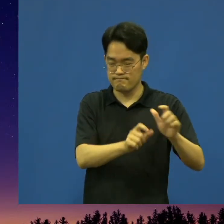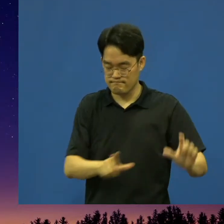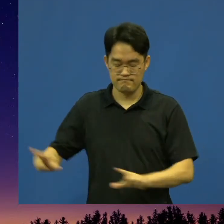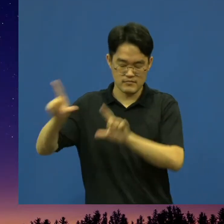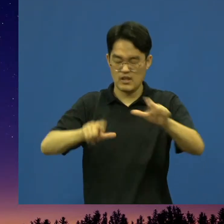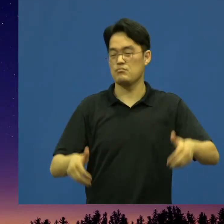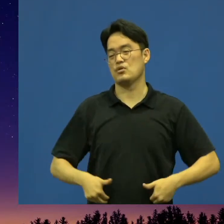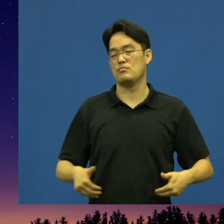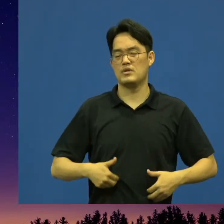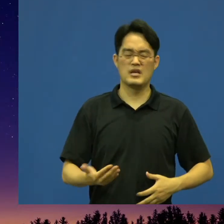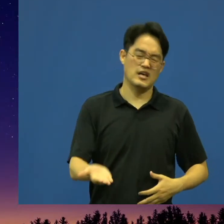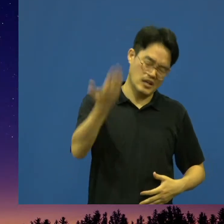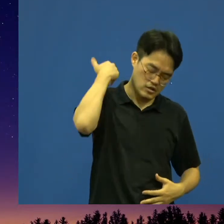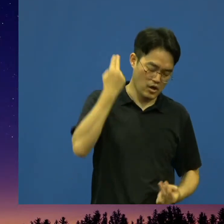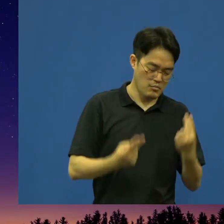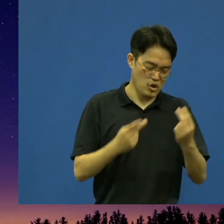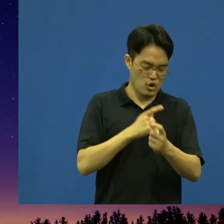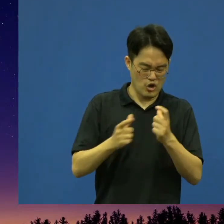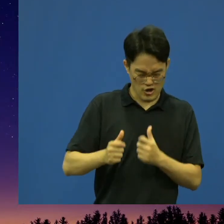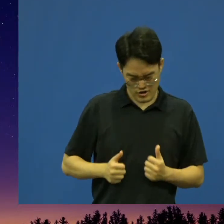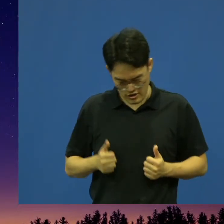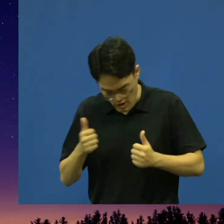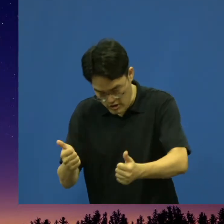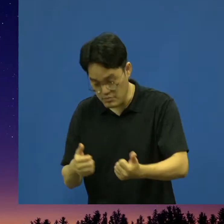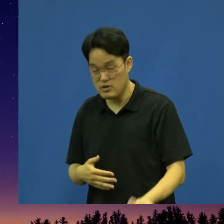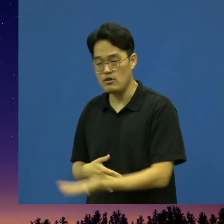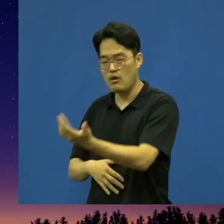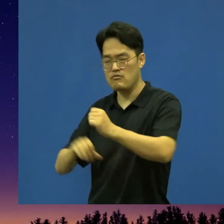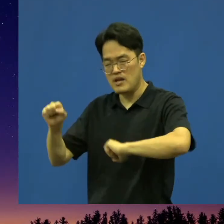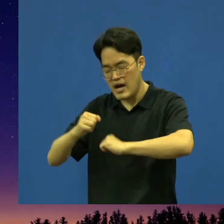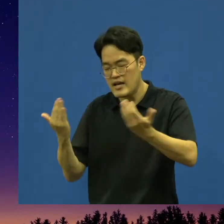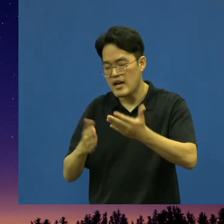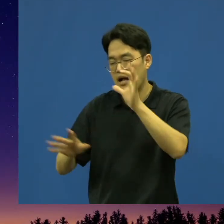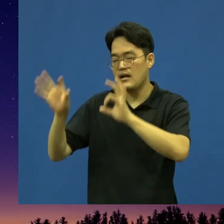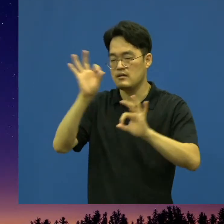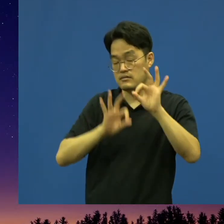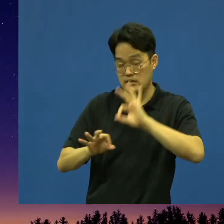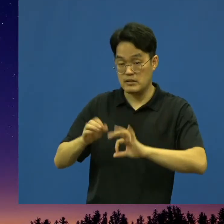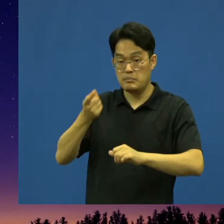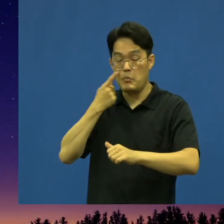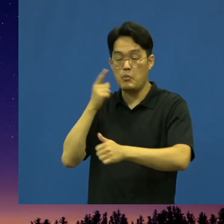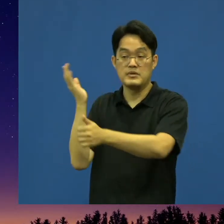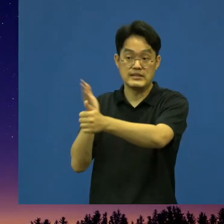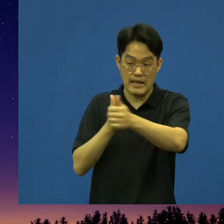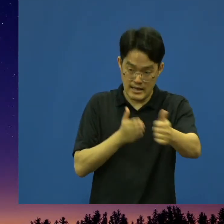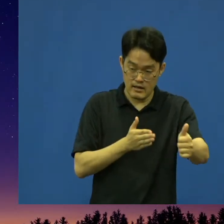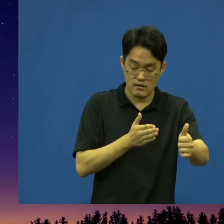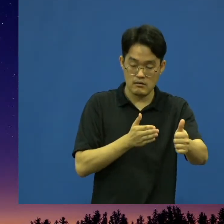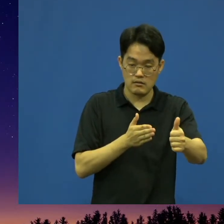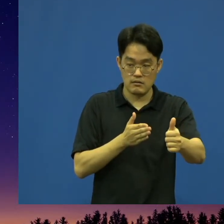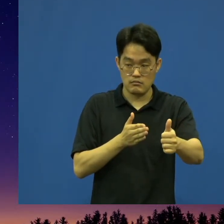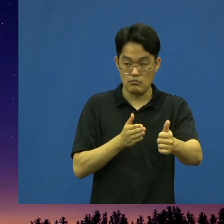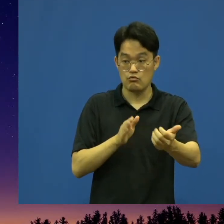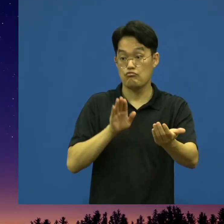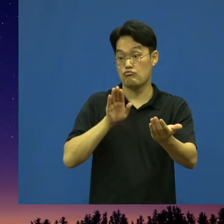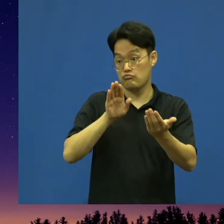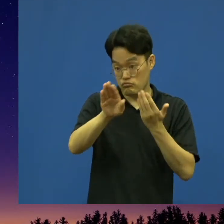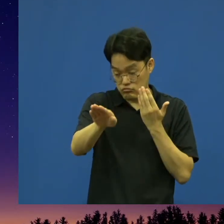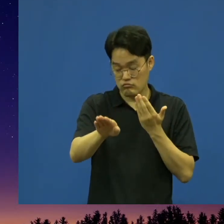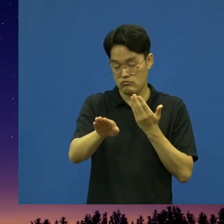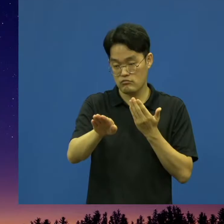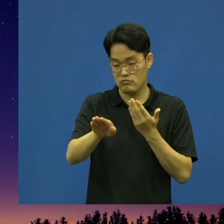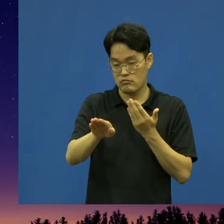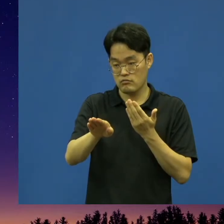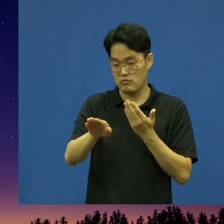이전보다 더 열심히 할 수 있는 일을 찾아봅시다 하고 딱 정신을 차리고 보니까 부활절이었어요.